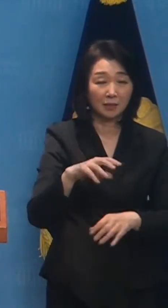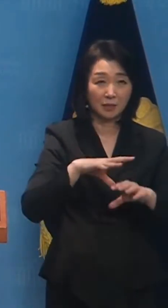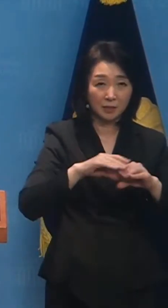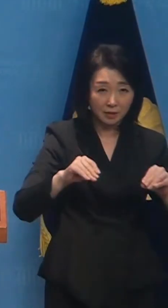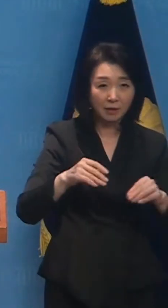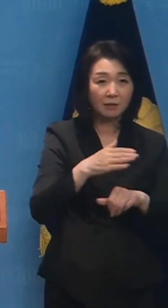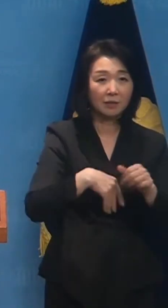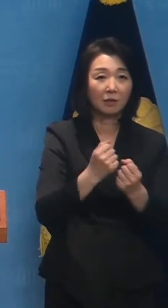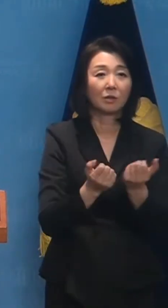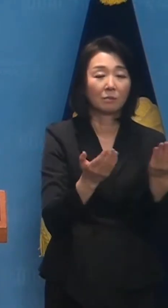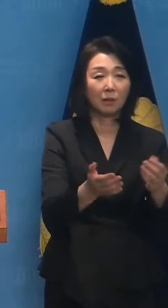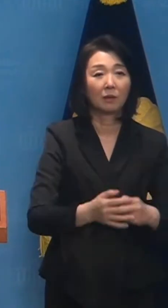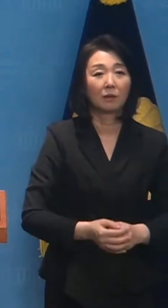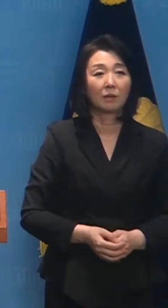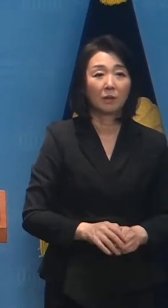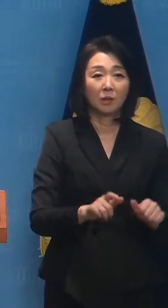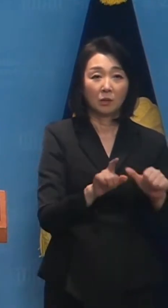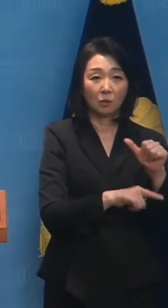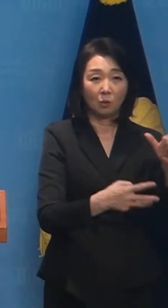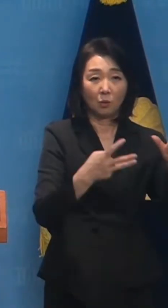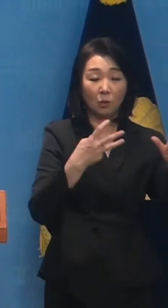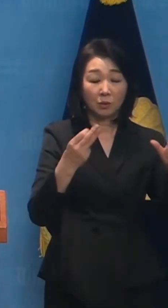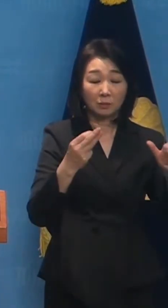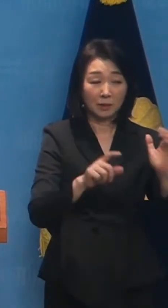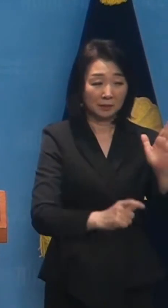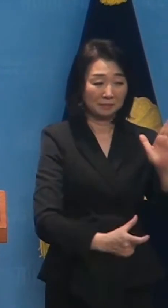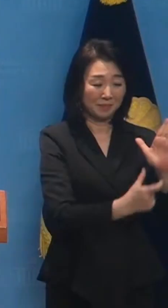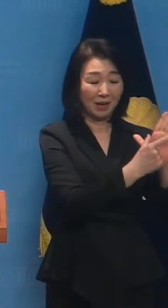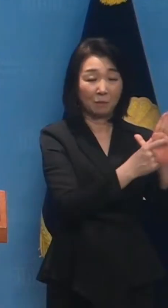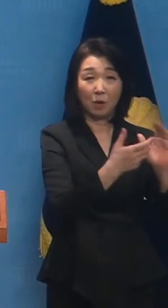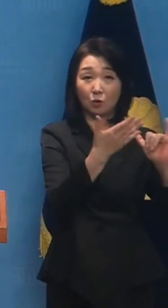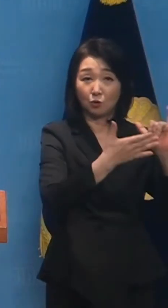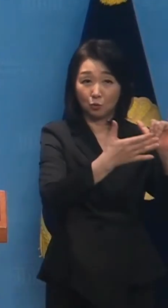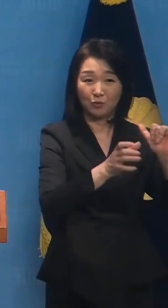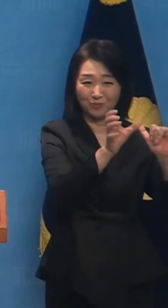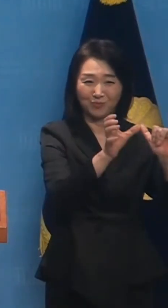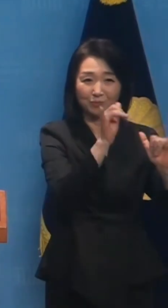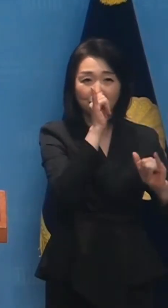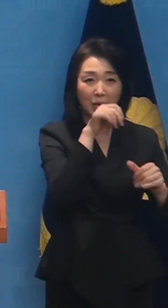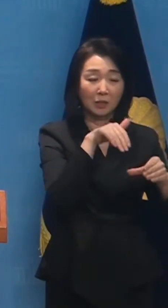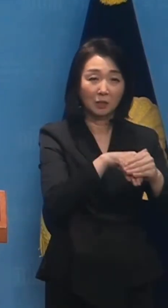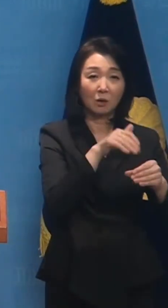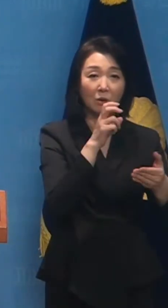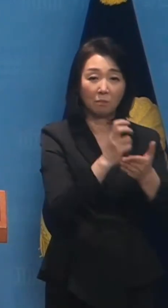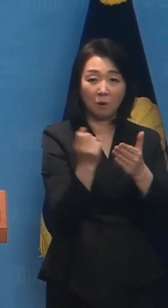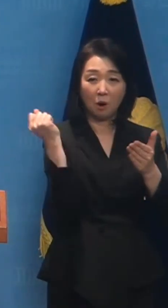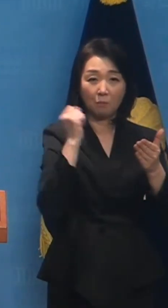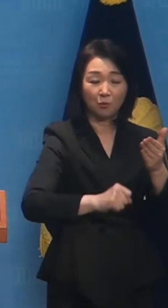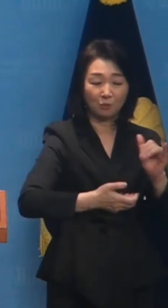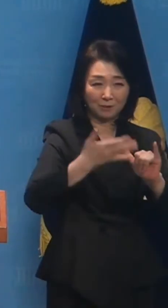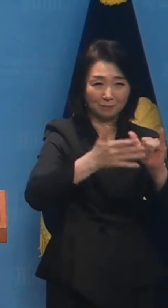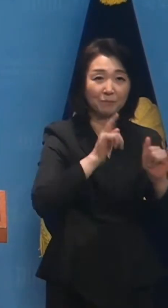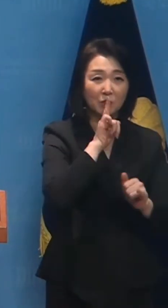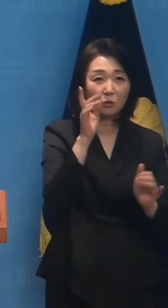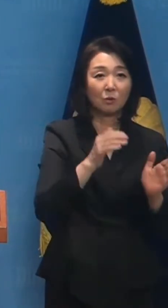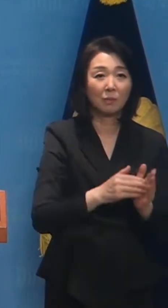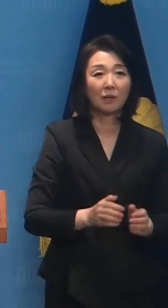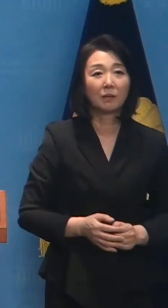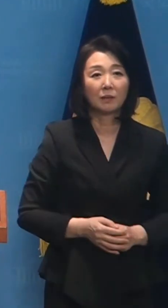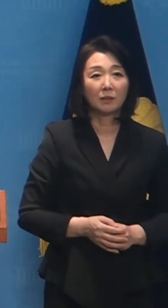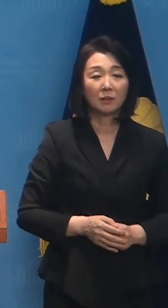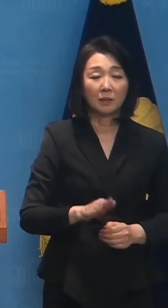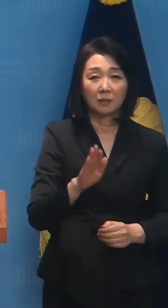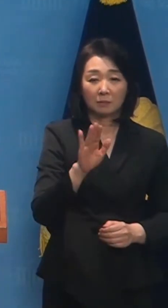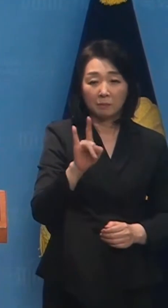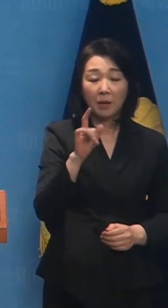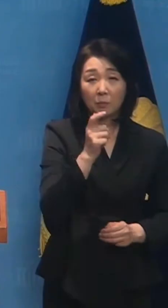현황 보고 드리겠습니다. 5월 13일 게시된 4개 유튜브 채널에 선거법 위반 콘텐츠를 신고하였습니다.